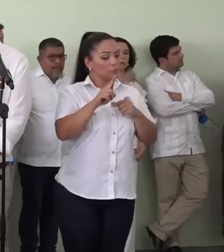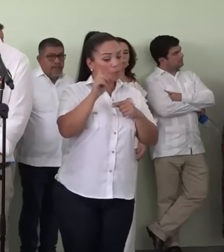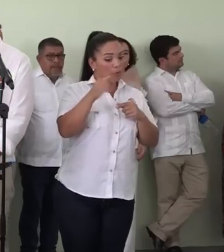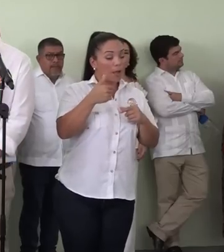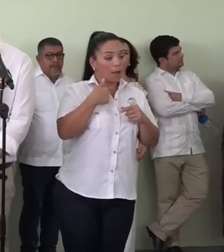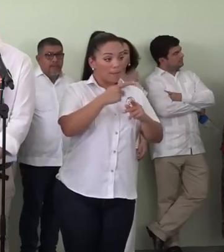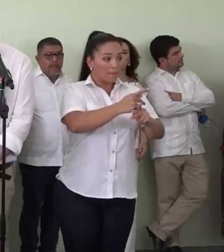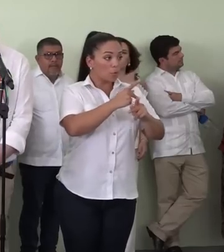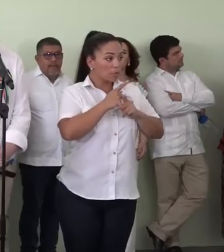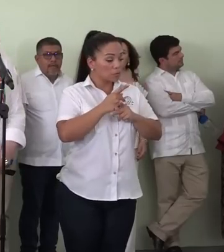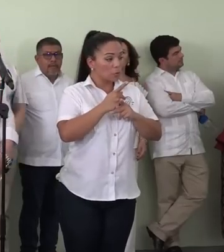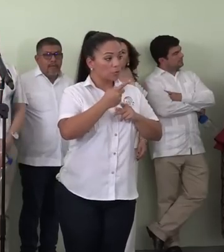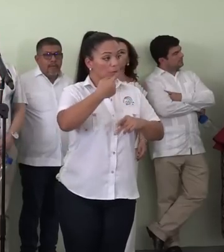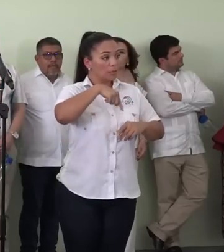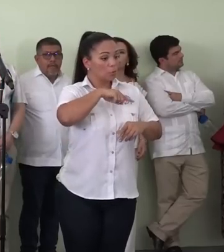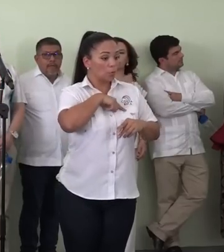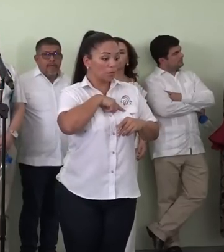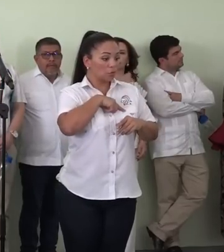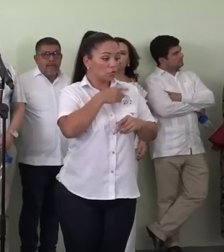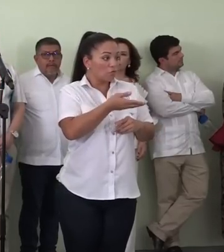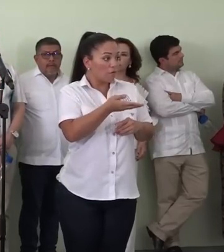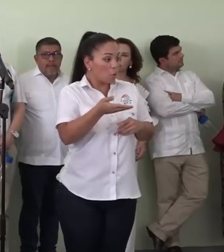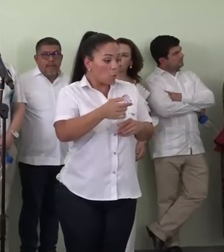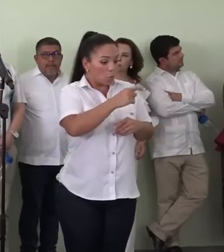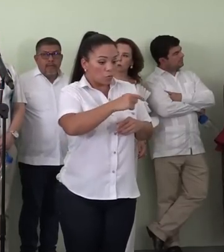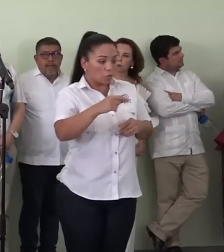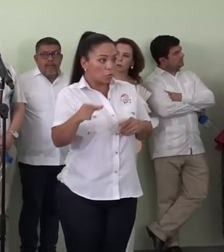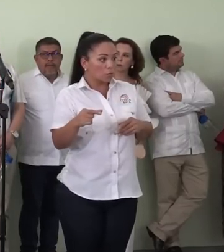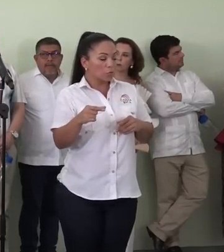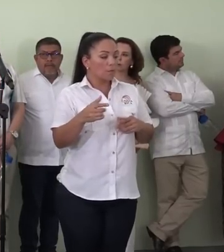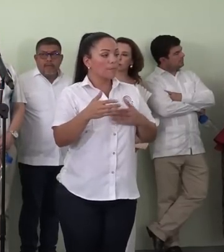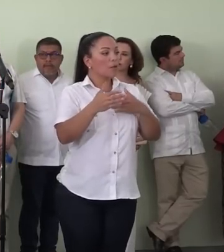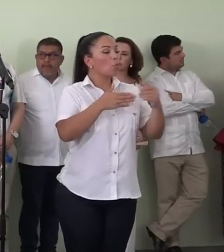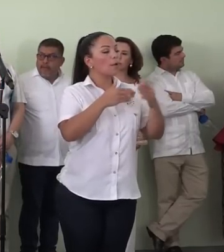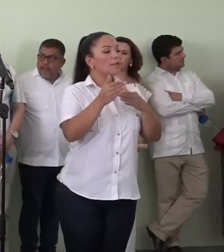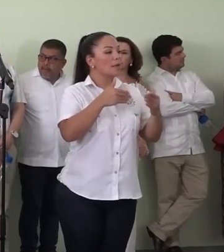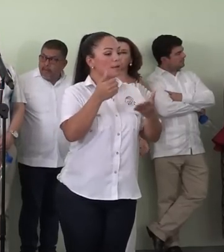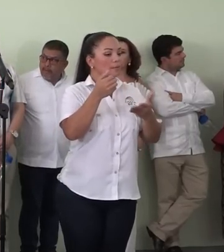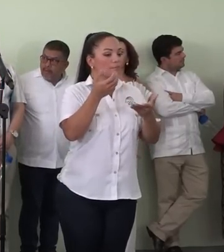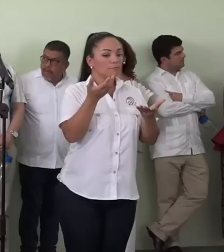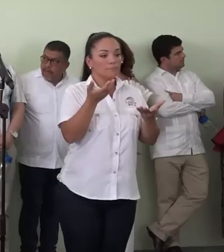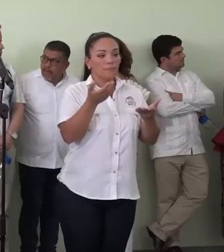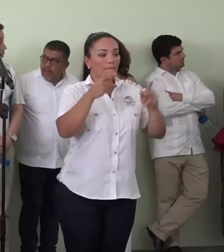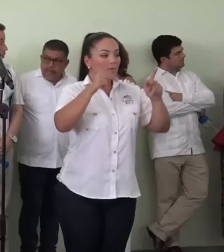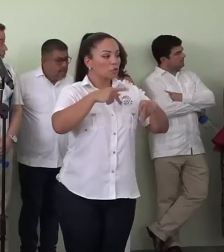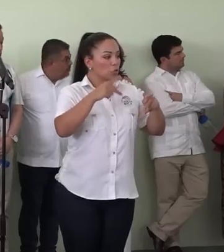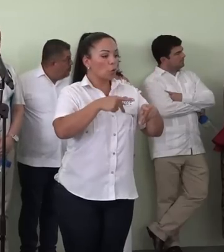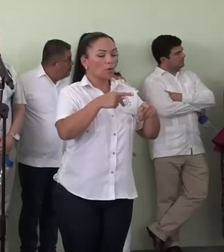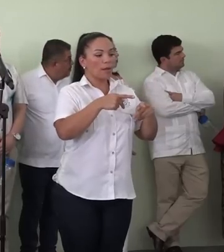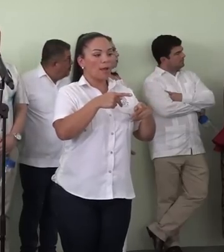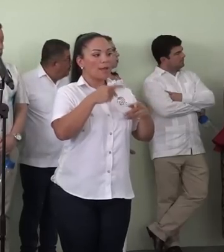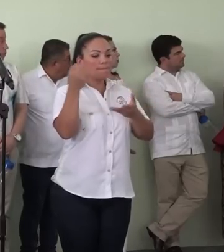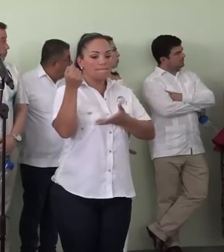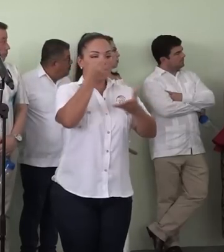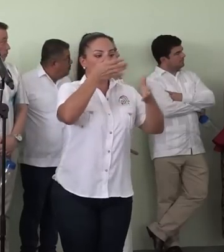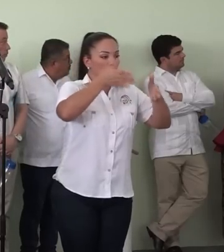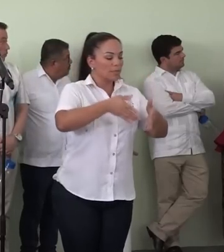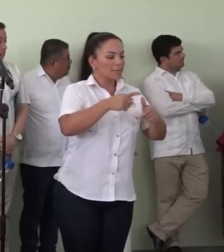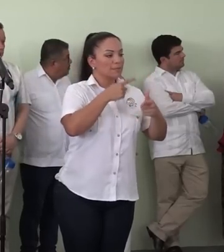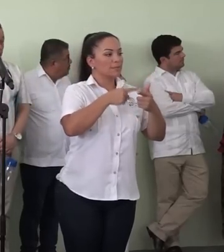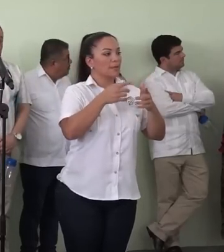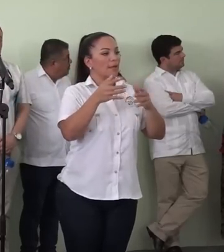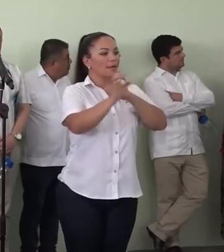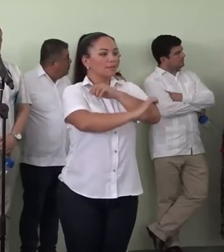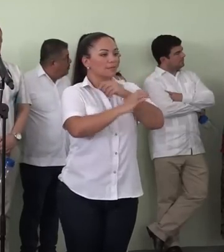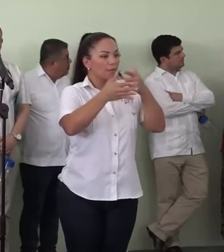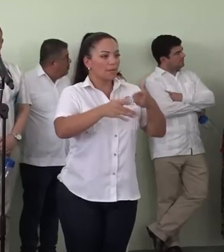de nuestros recursos para que cualquier inversionista extranjero o cualquier institución